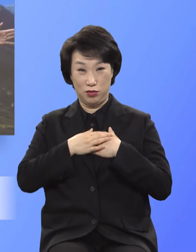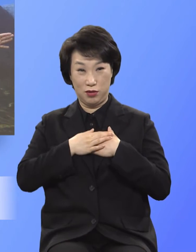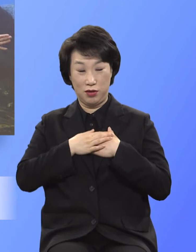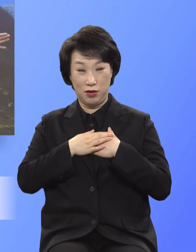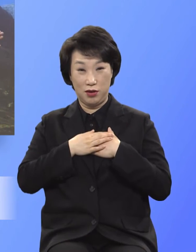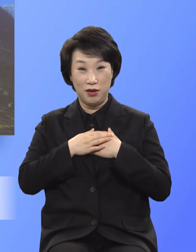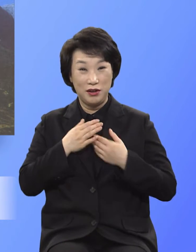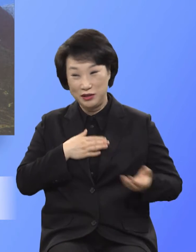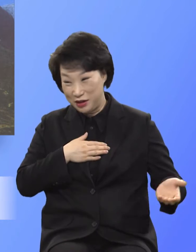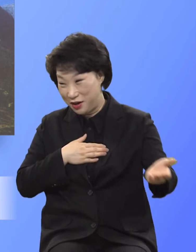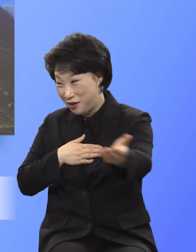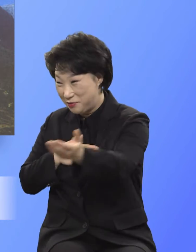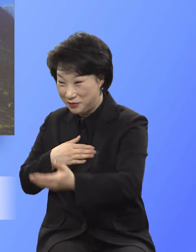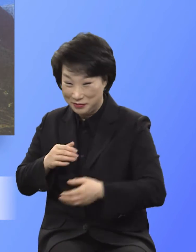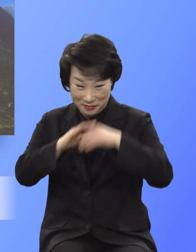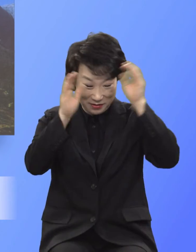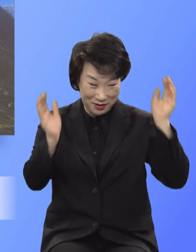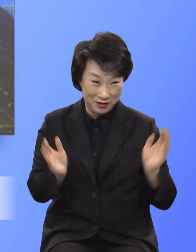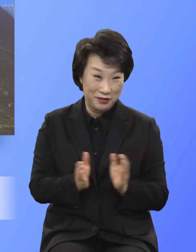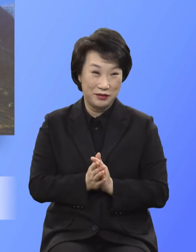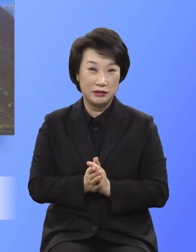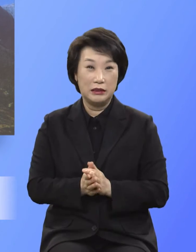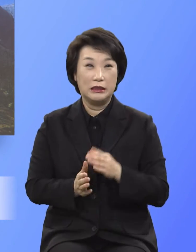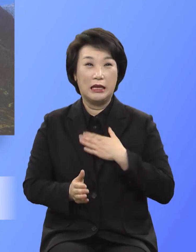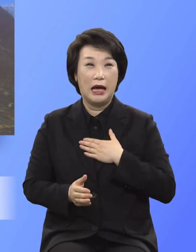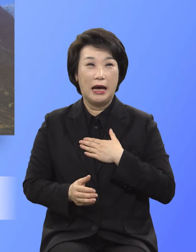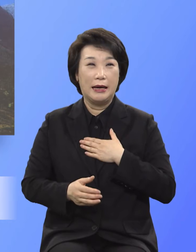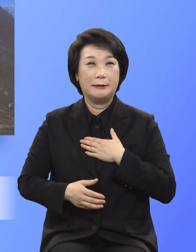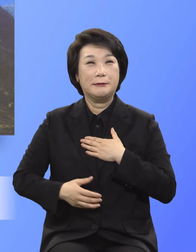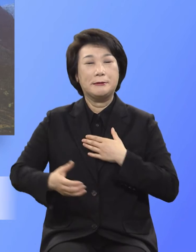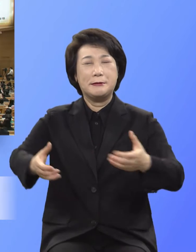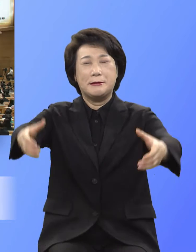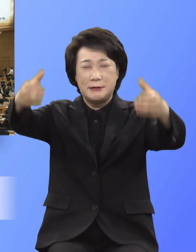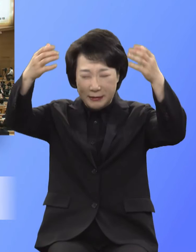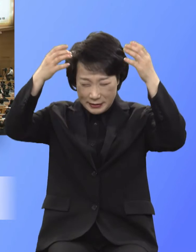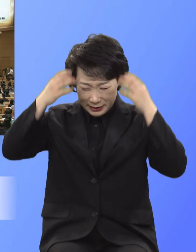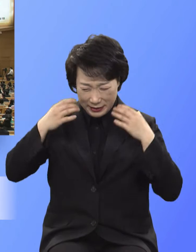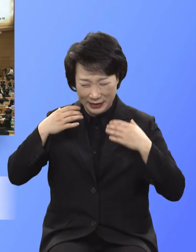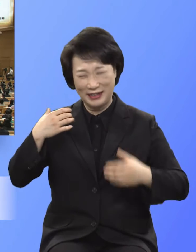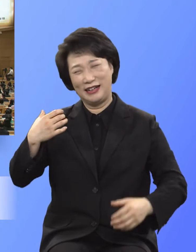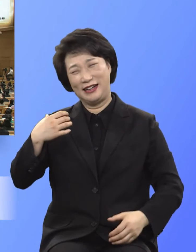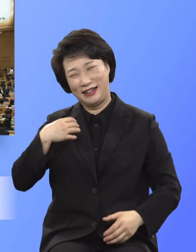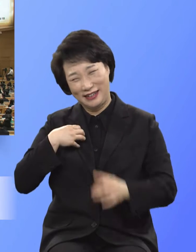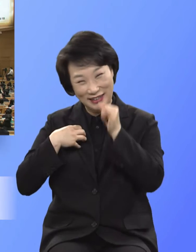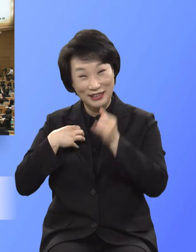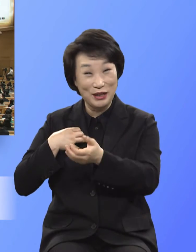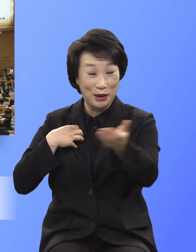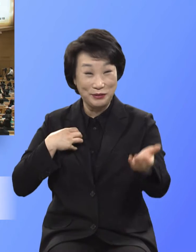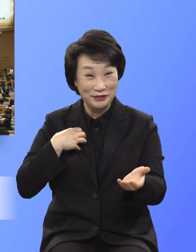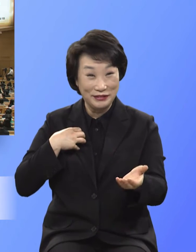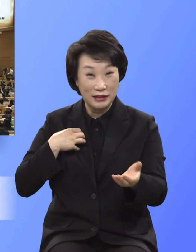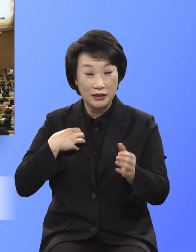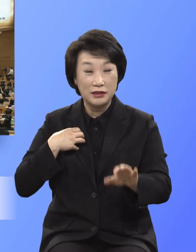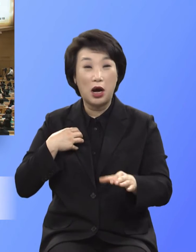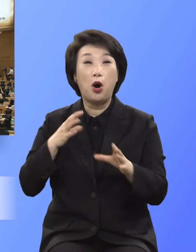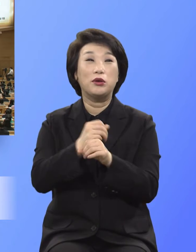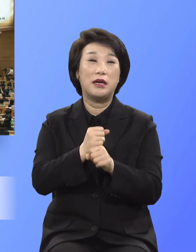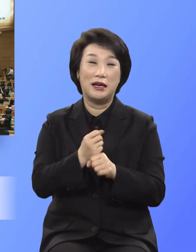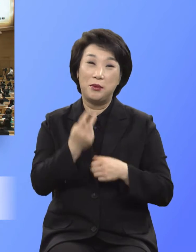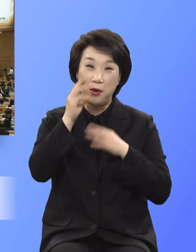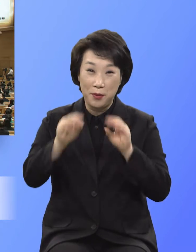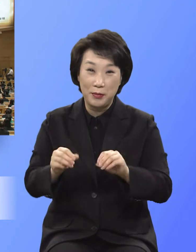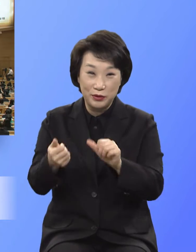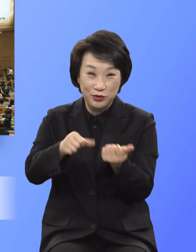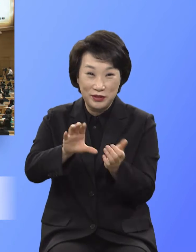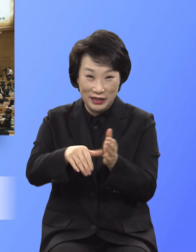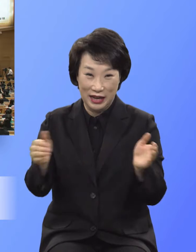이 사람들이 다 내가 짊어지고 가야 할 짐이요. 언제까지? 내 목숨이